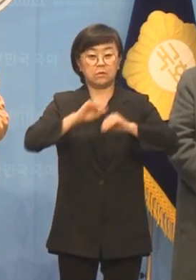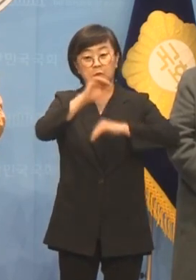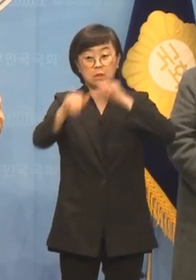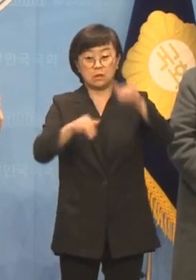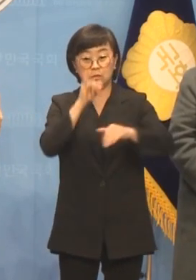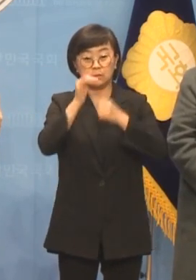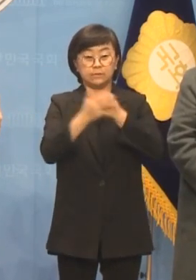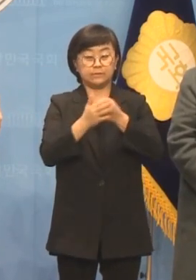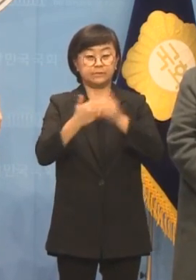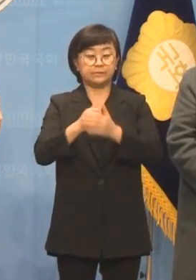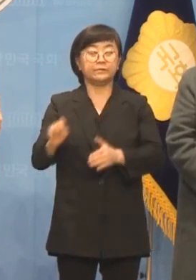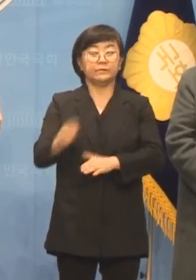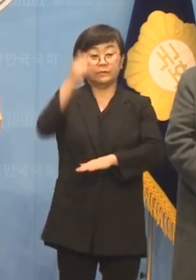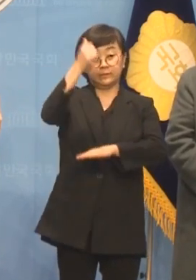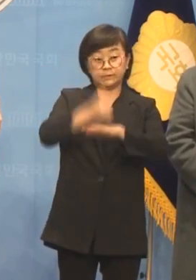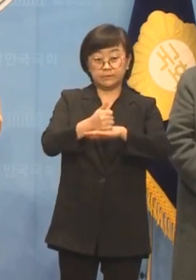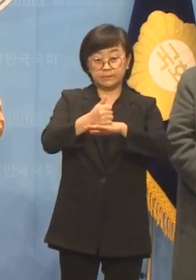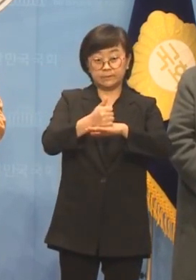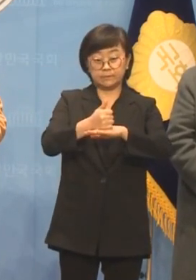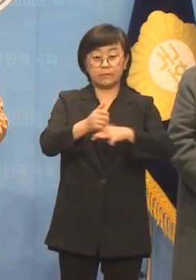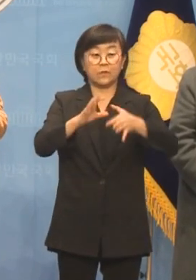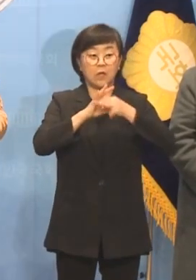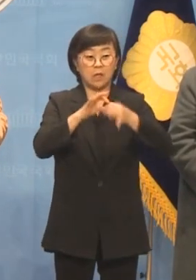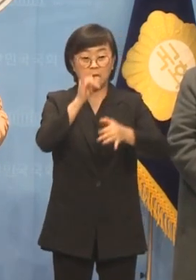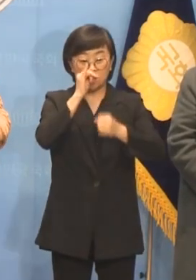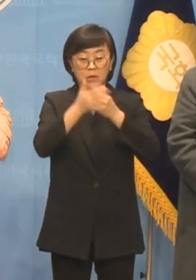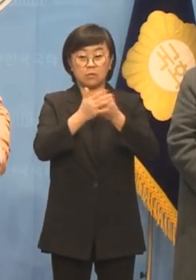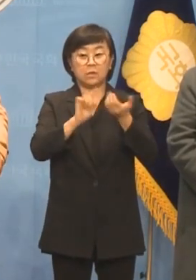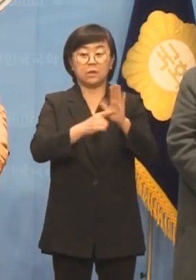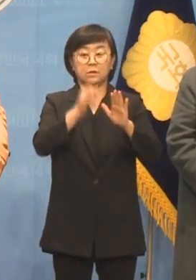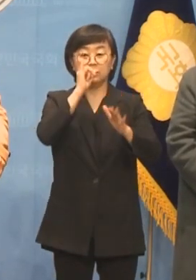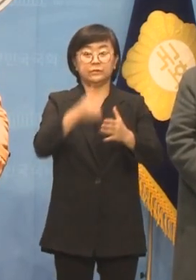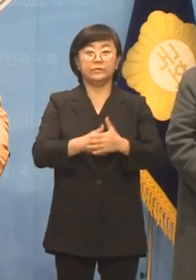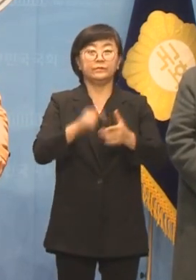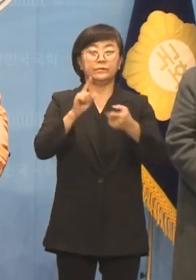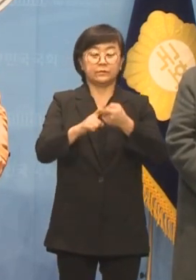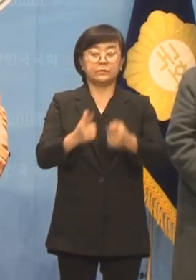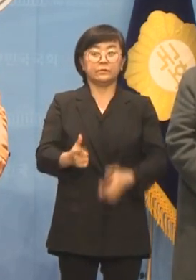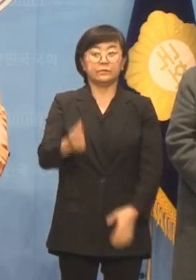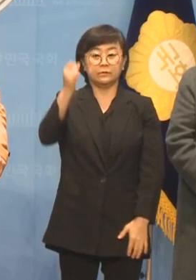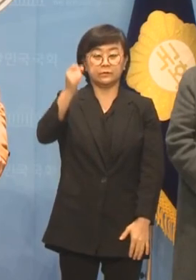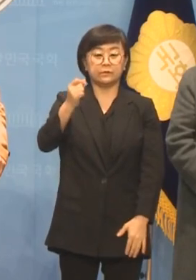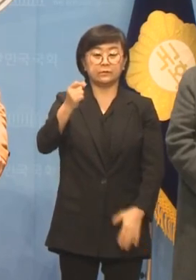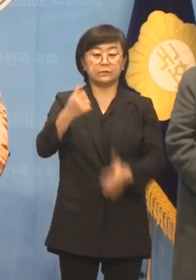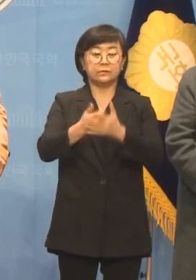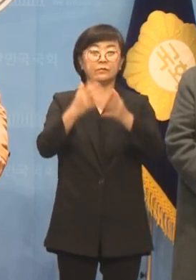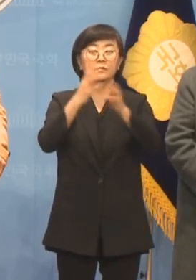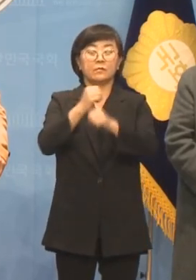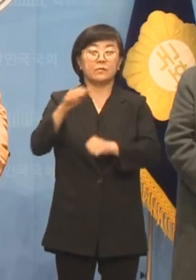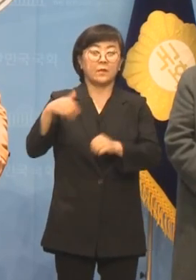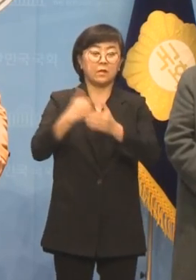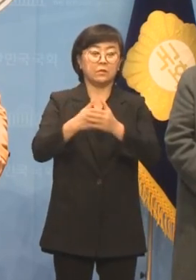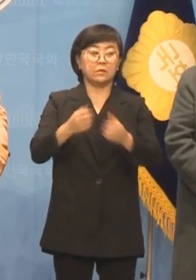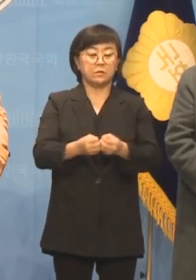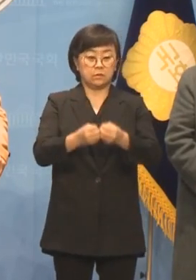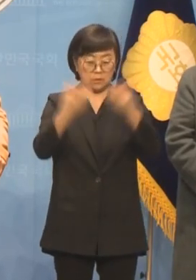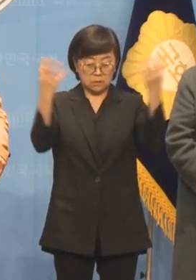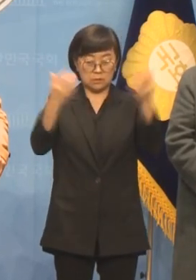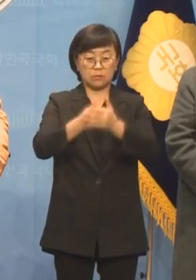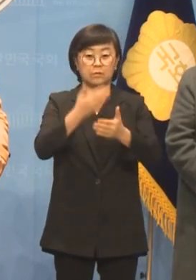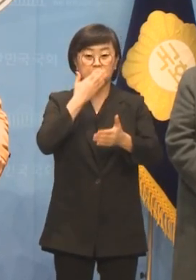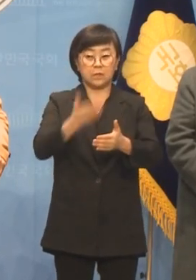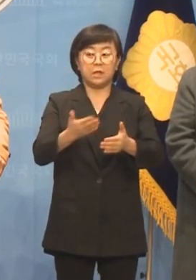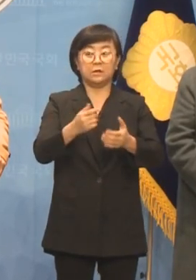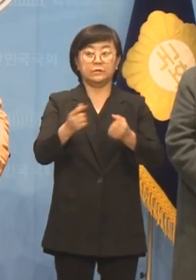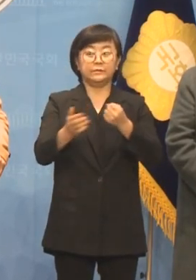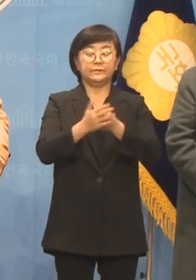하는 인과관계와 상관관계를 밝혀낸 것입니다. 그것이 곧 언제인지 모르지만 터질 것으로